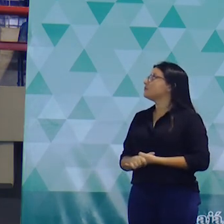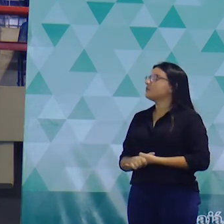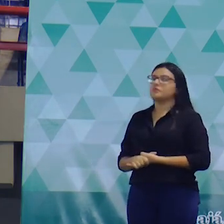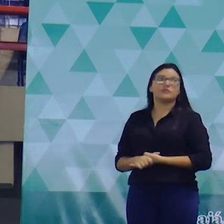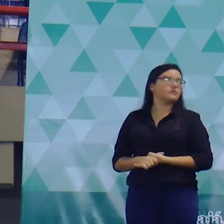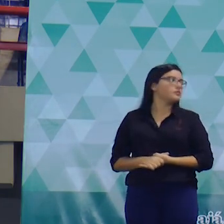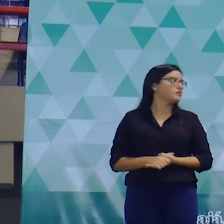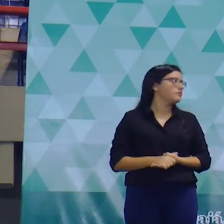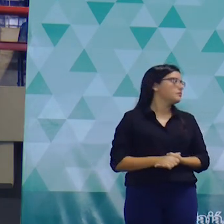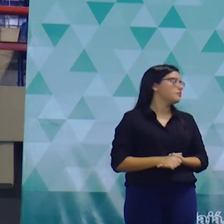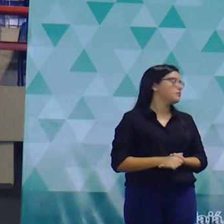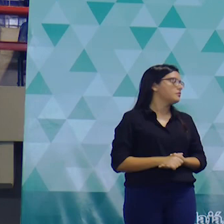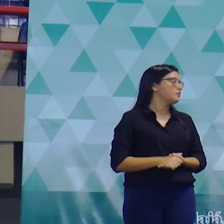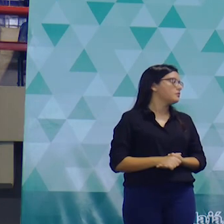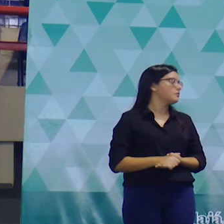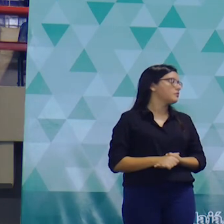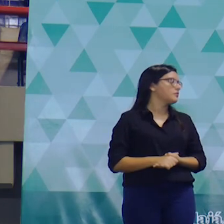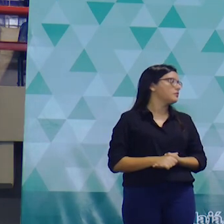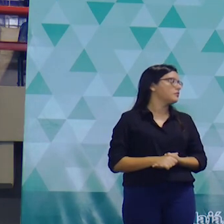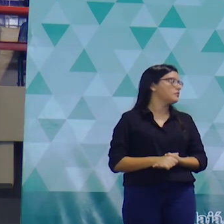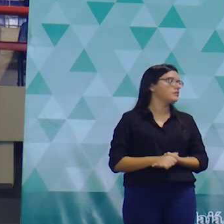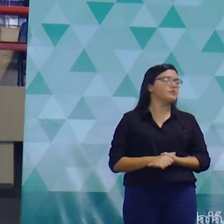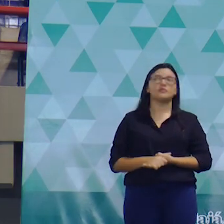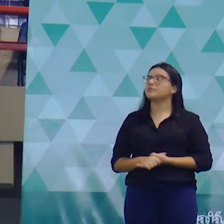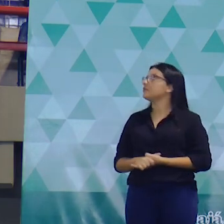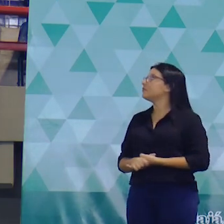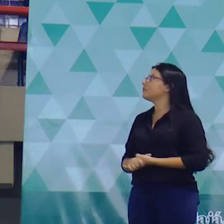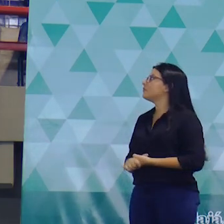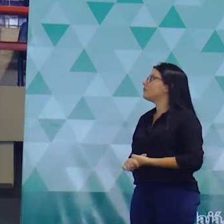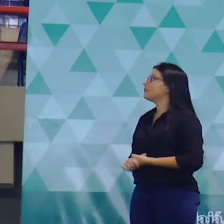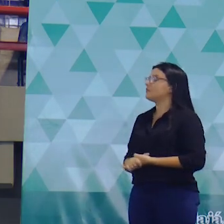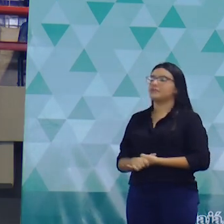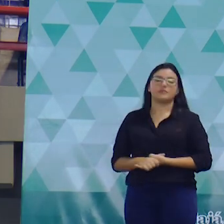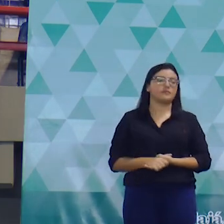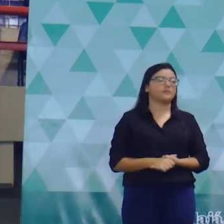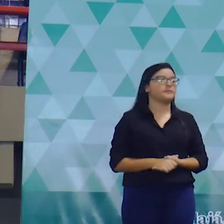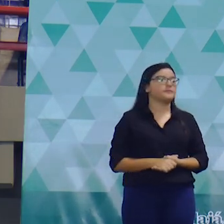Cara, não sei, tá? Acho que é só comigo.